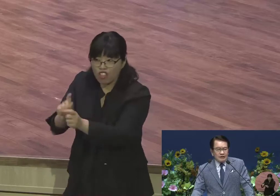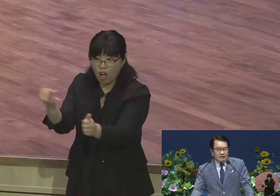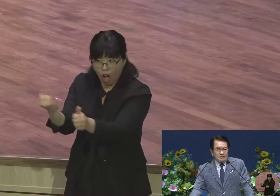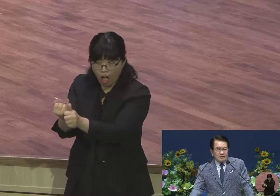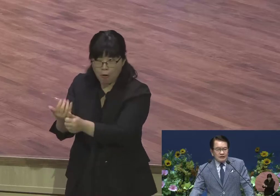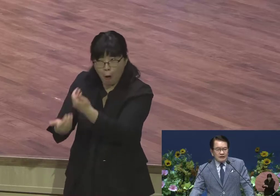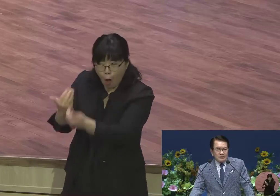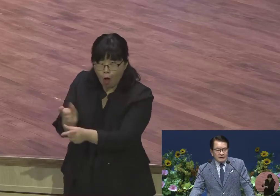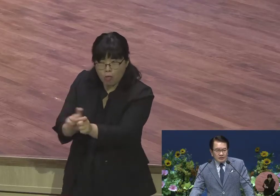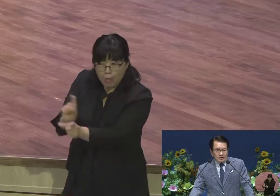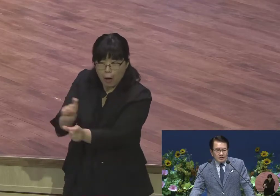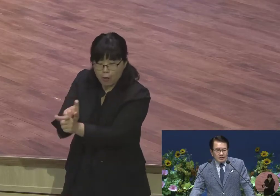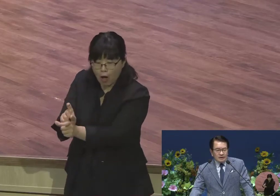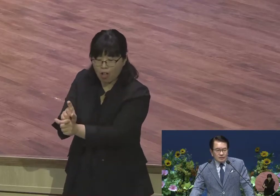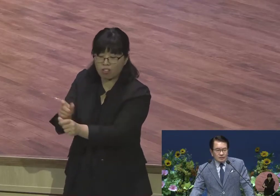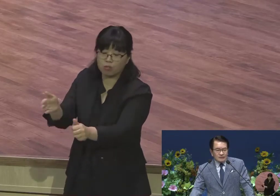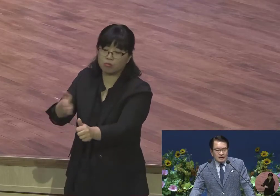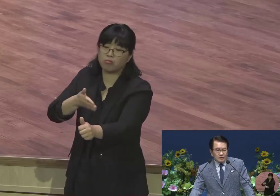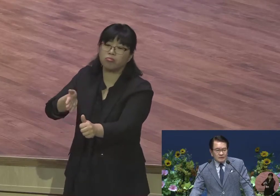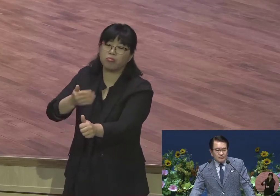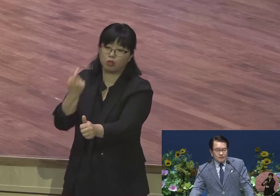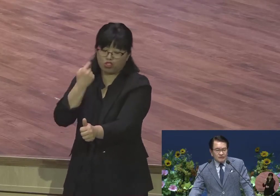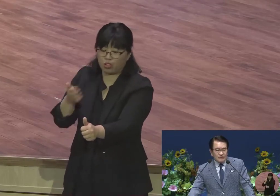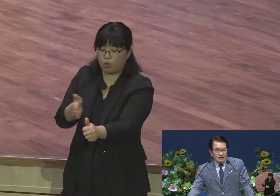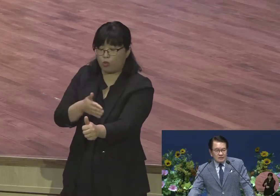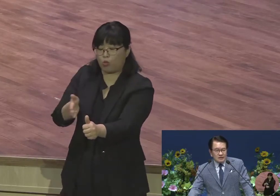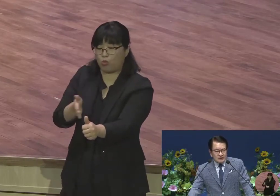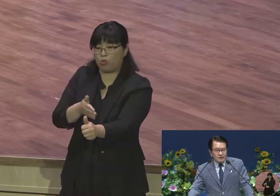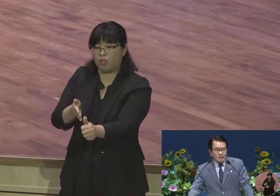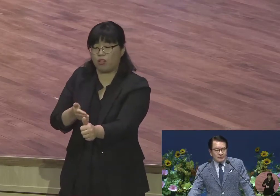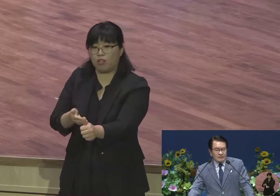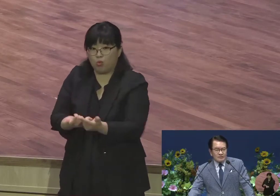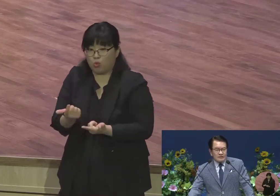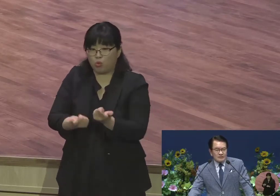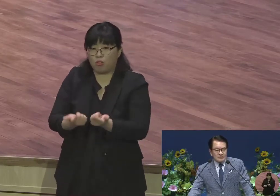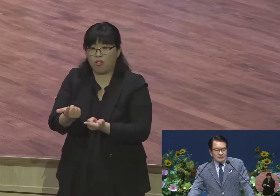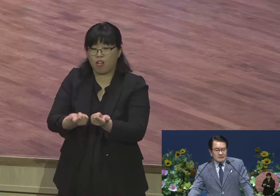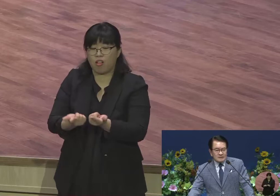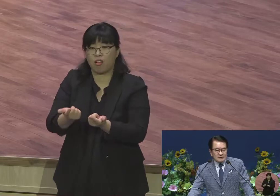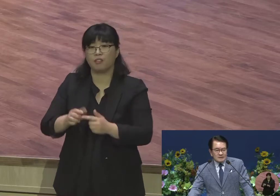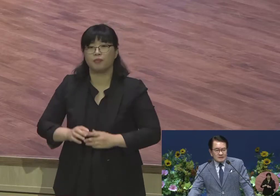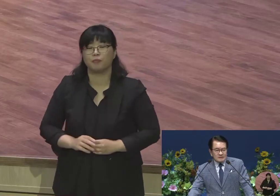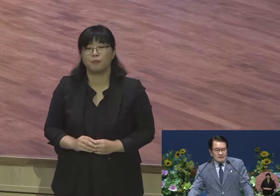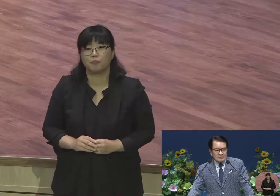계속 사단이 그렇게 이기도록 싸움에서 육신적 싸움에 이기도록 만들죠.